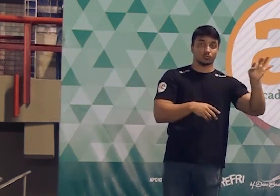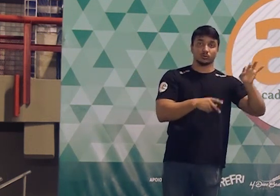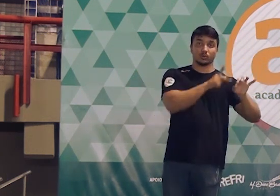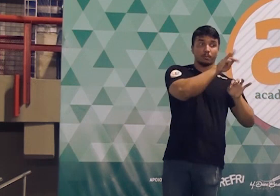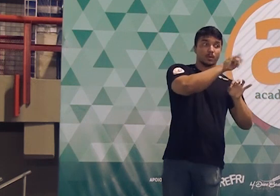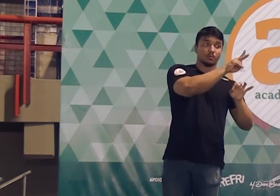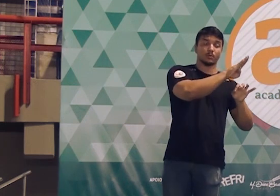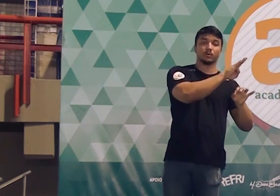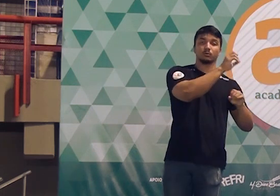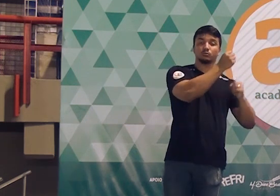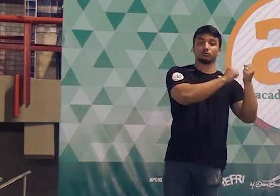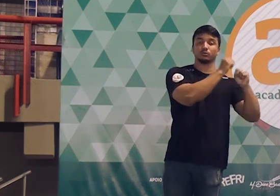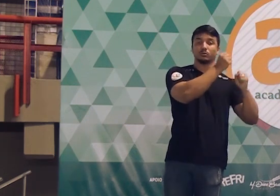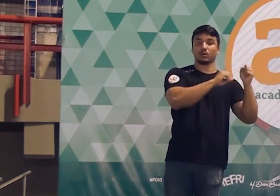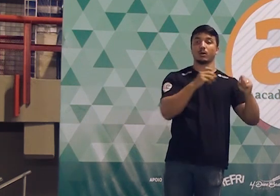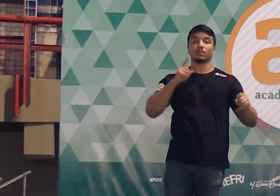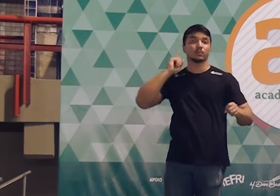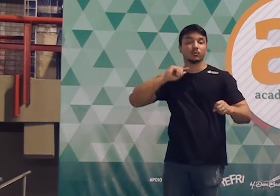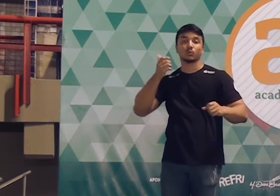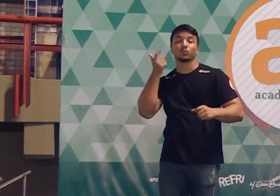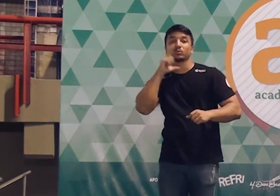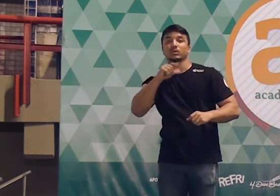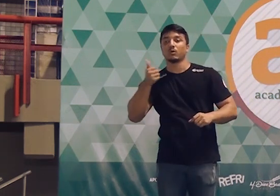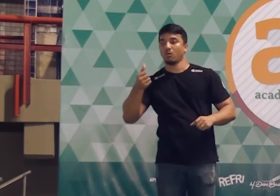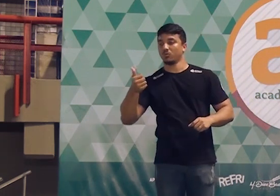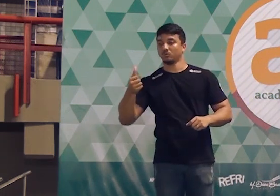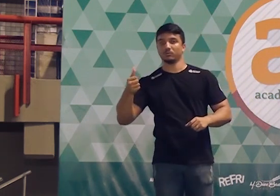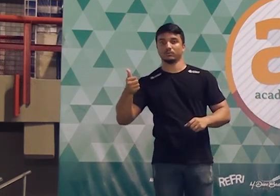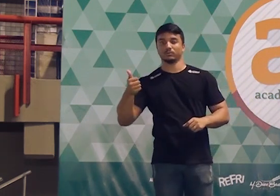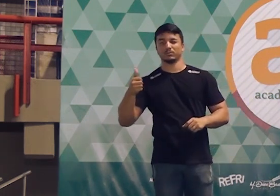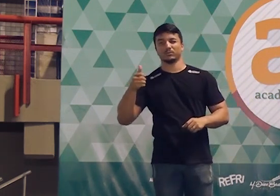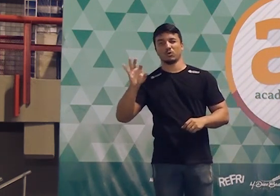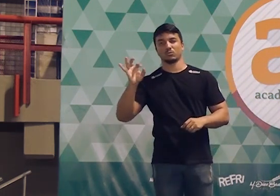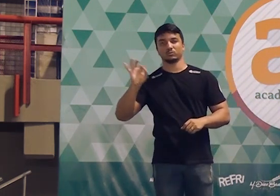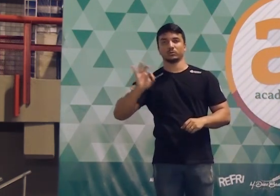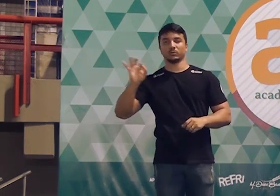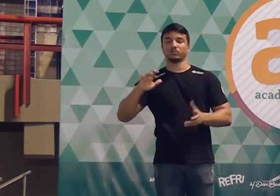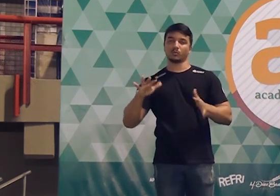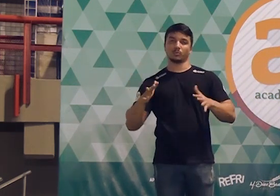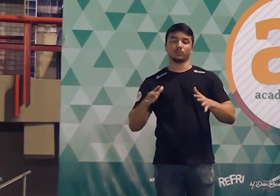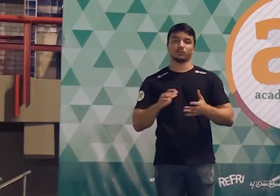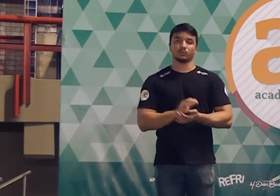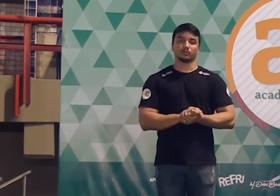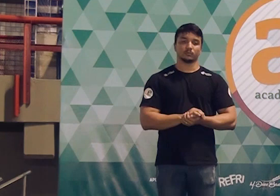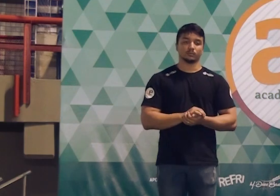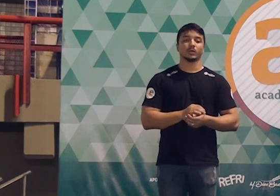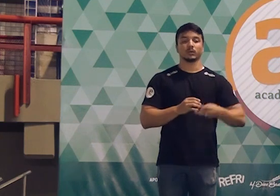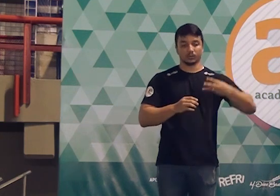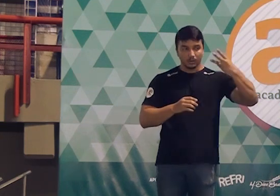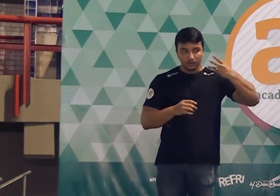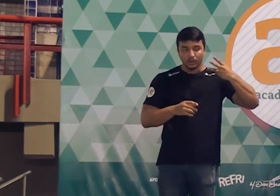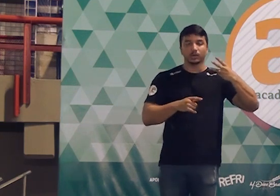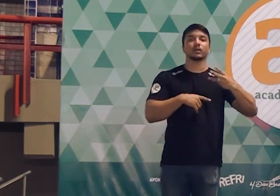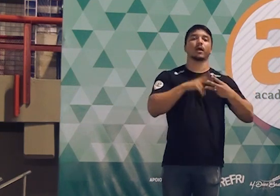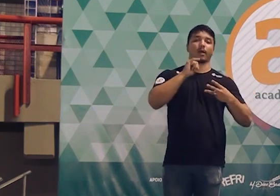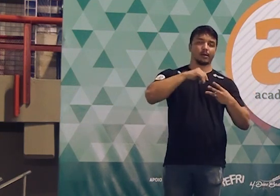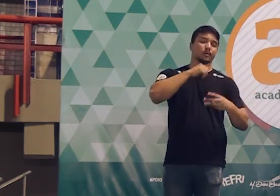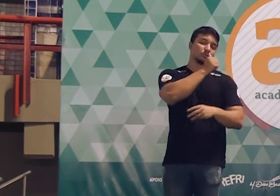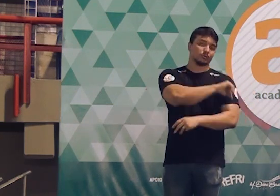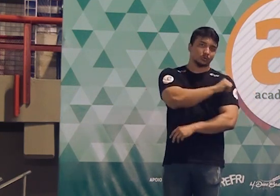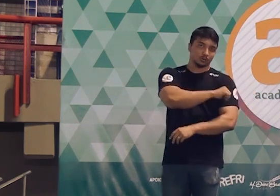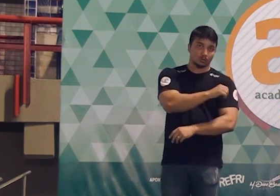PIB industrial, Minas consegue produzir 11%. E olhe lá. Terceiro estado, aí sim é o Rio de Janeiro.